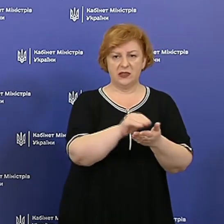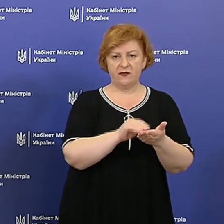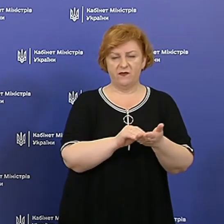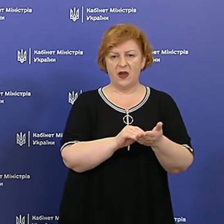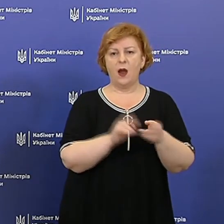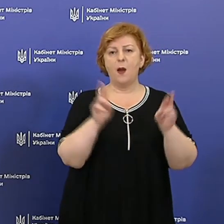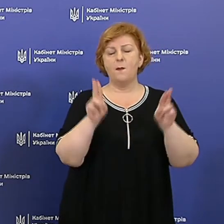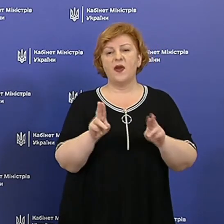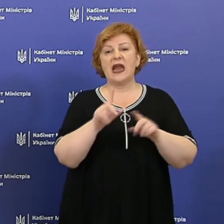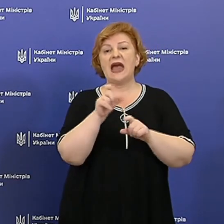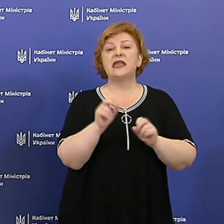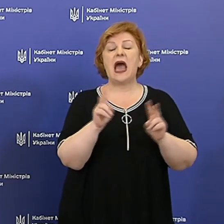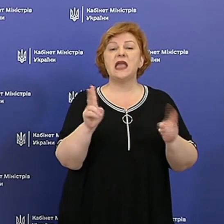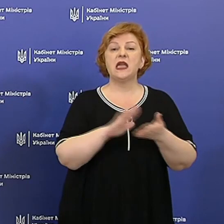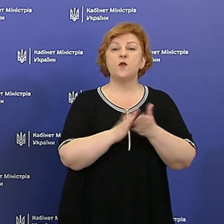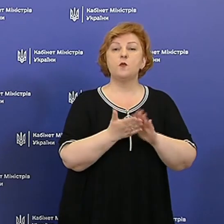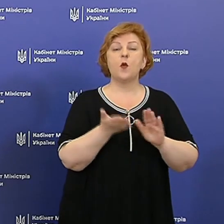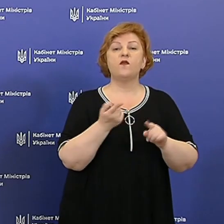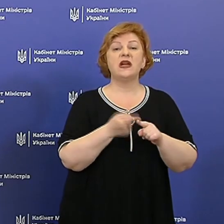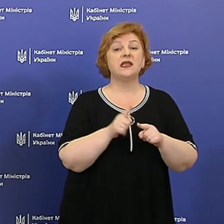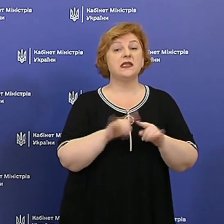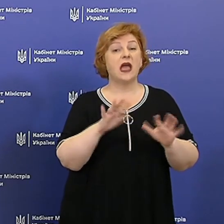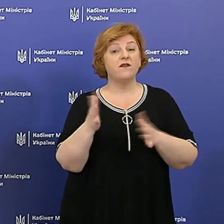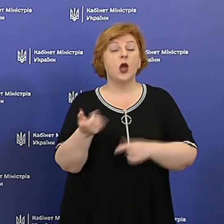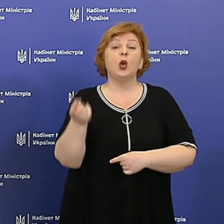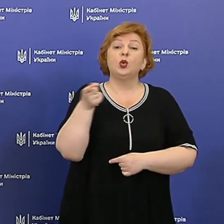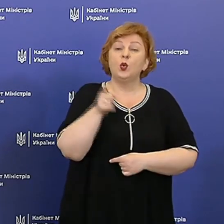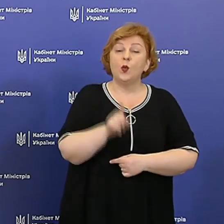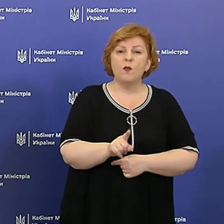критерії, за яких умов це відбувається, і